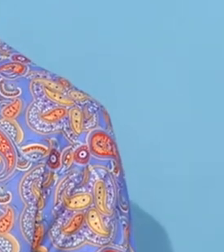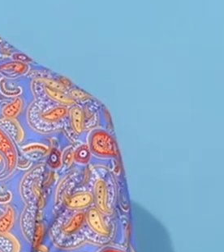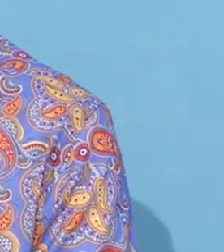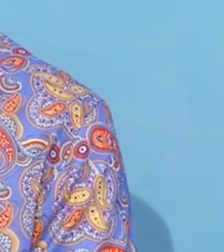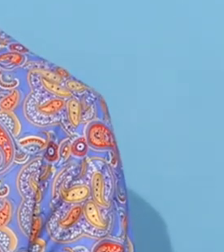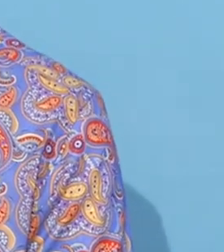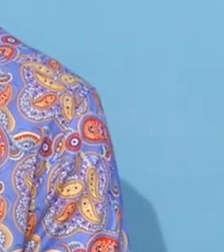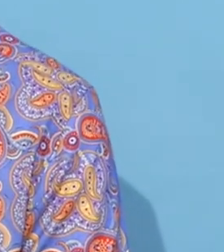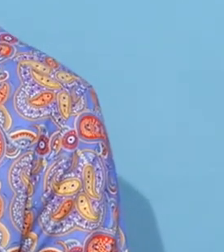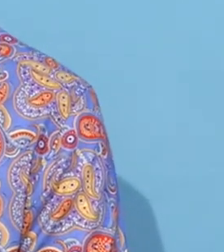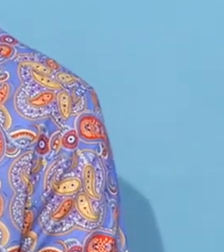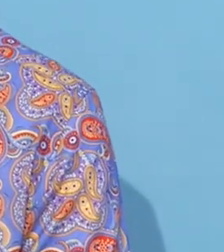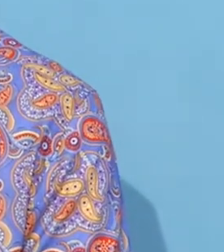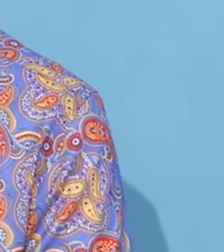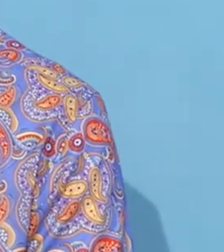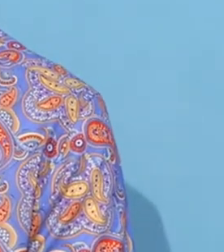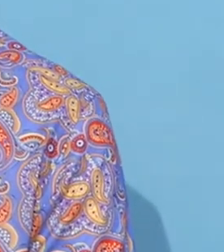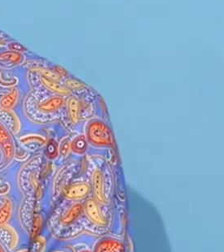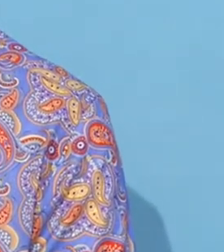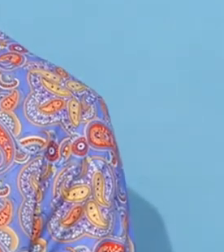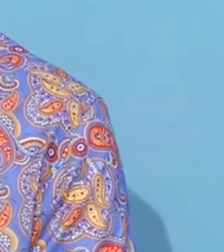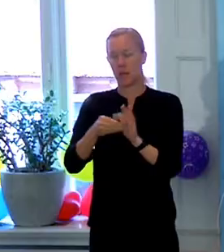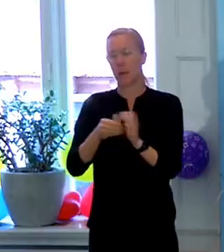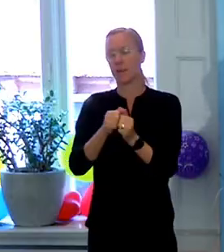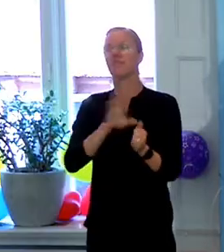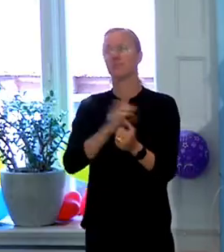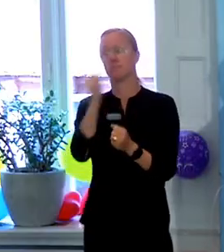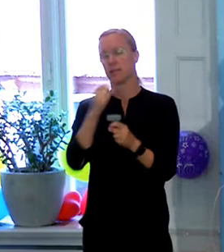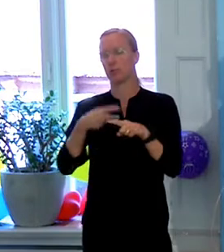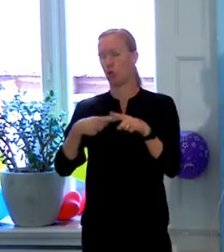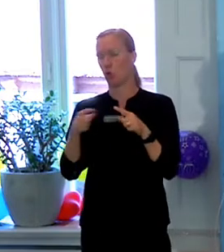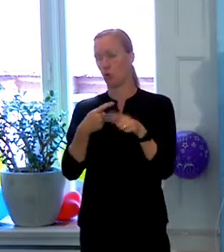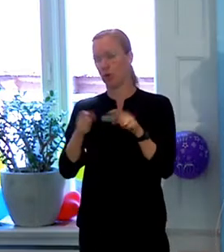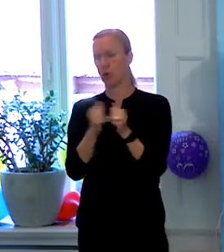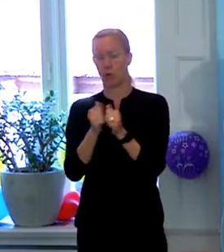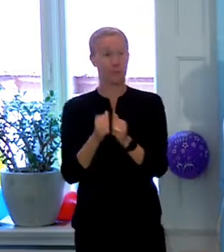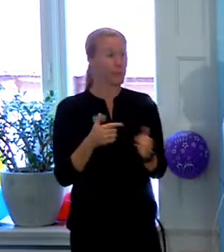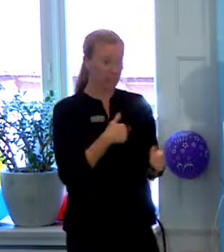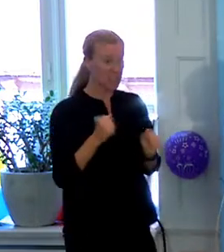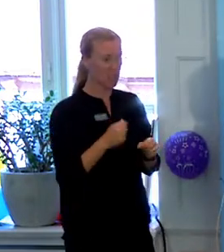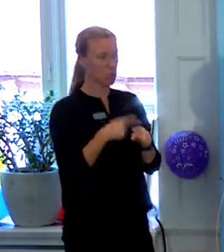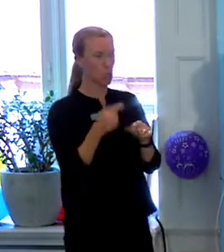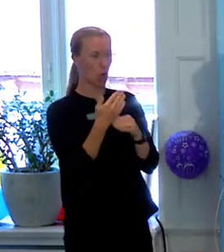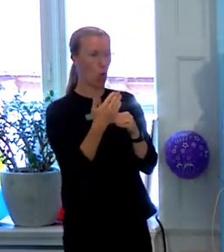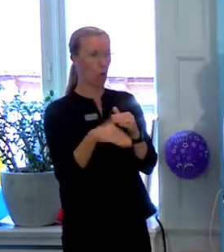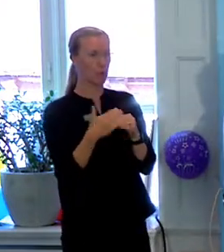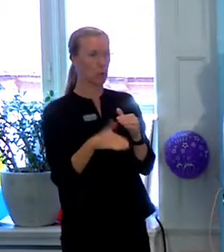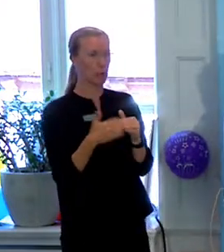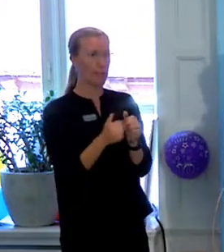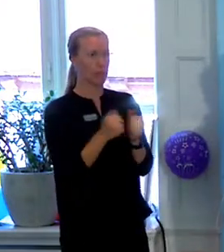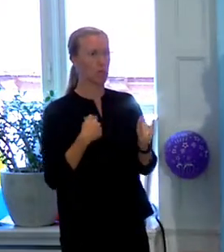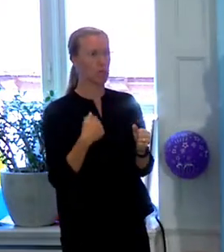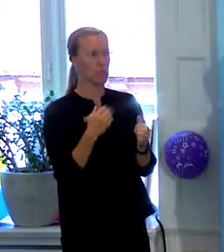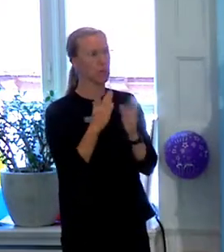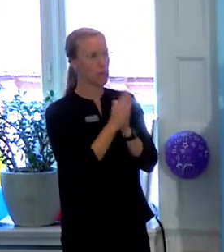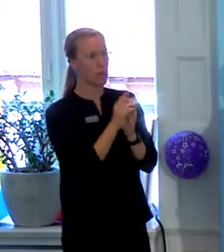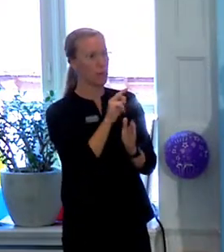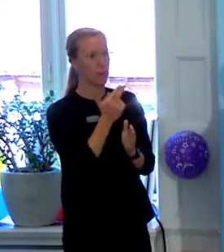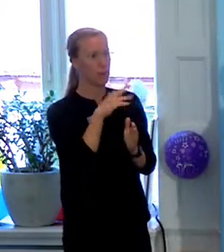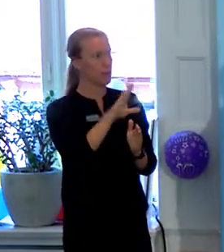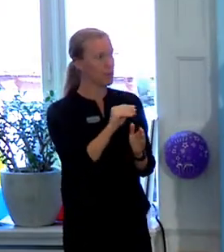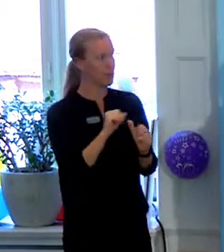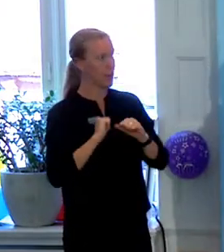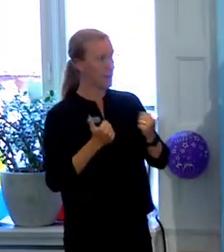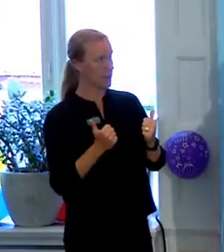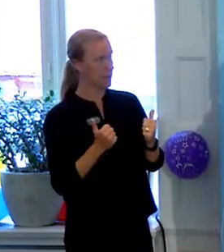borde faktiskt inte ha bidrag ens en gång. Men det finns enormt mycket att göra. Vi ska strax runda av seminariet. Jag ska be Runa att göra det